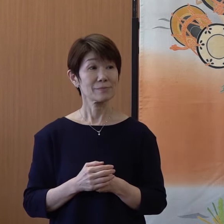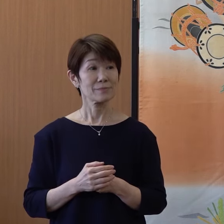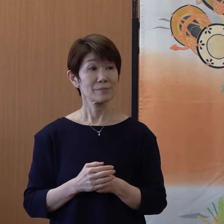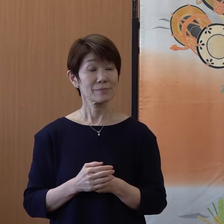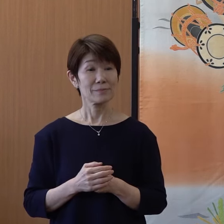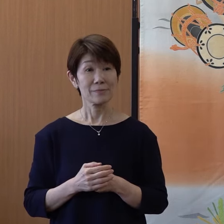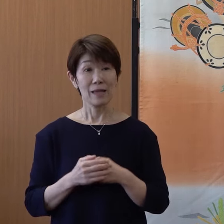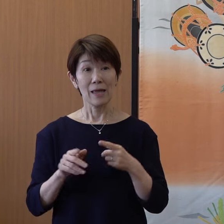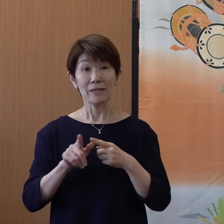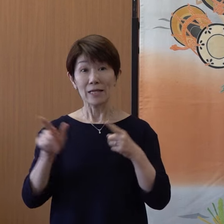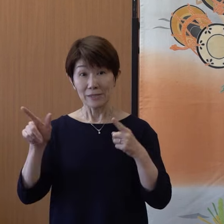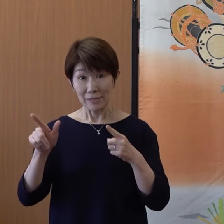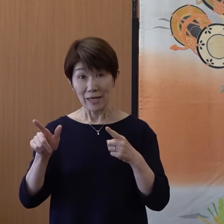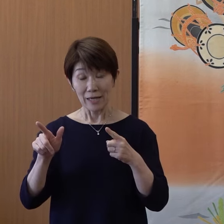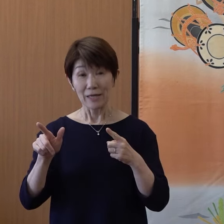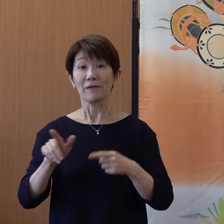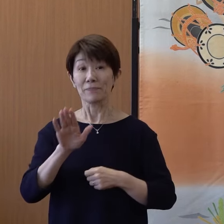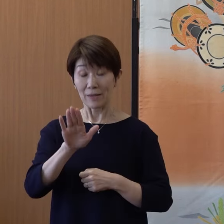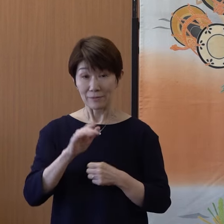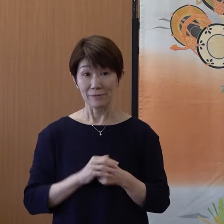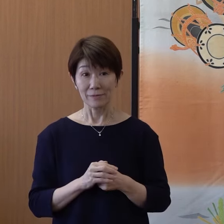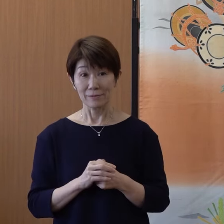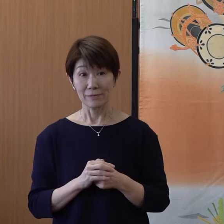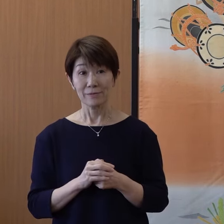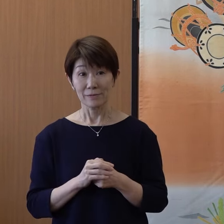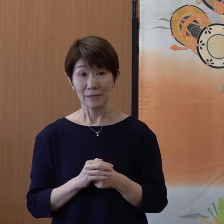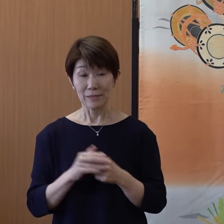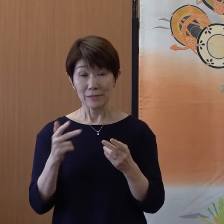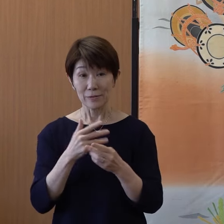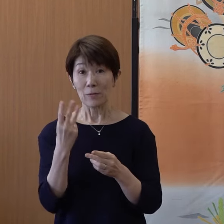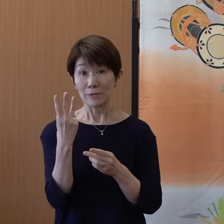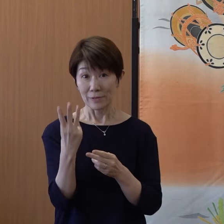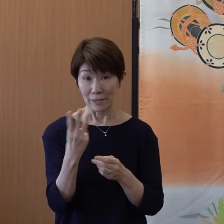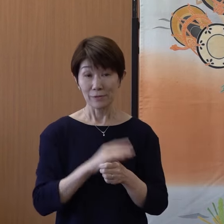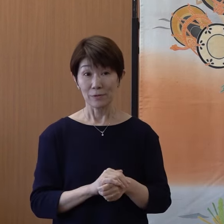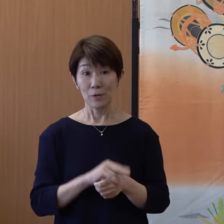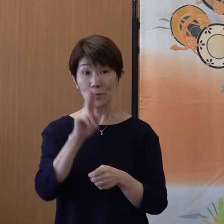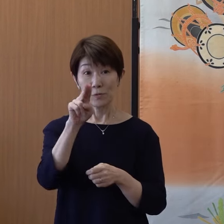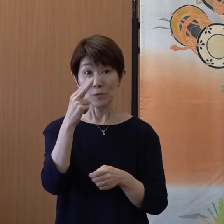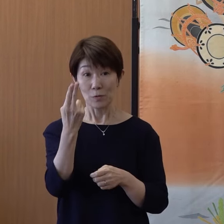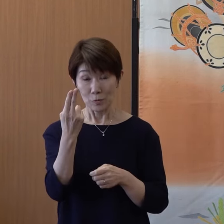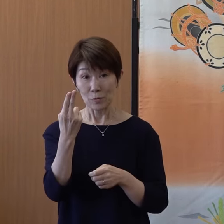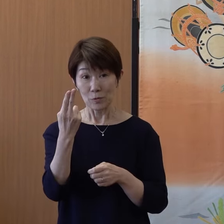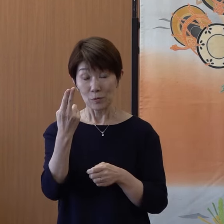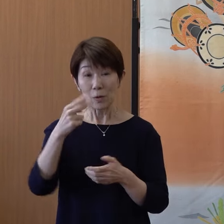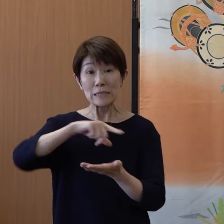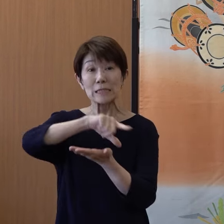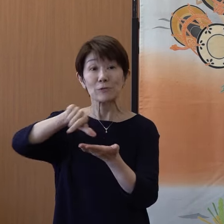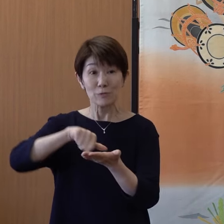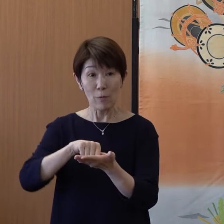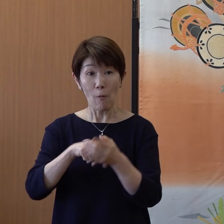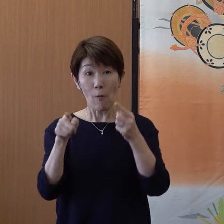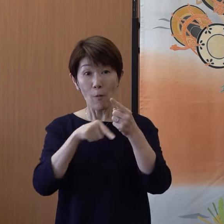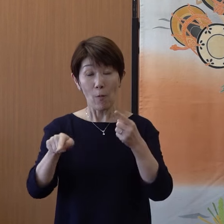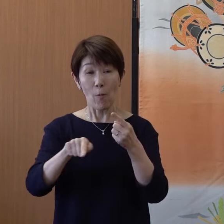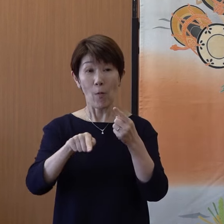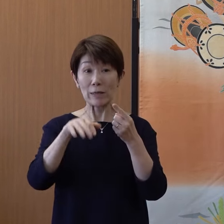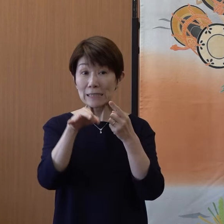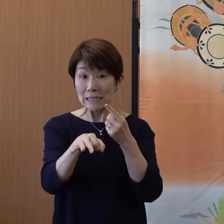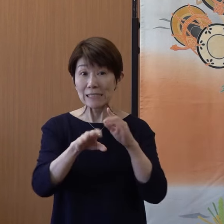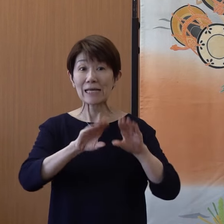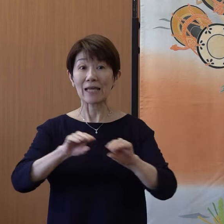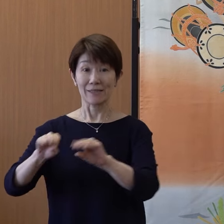NHK の松葉と申します。 はい、 資料番号3の地区の国際会についてなんですけれども、これ